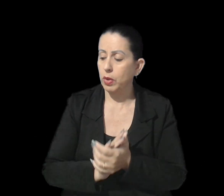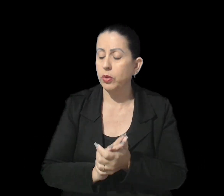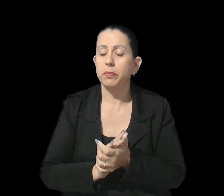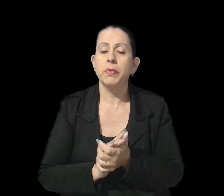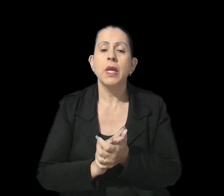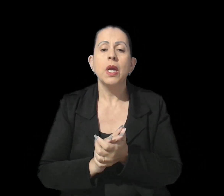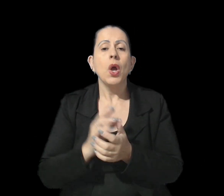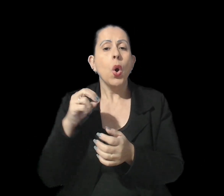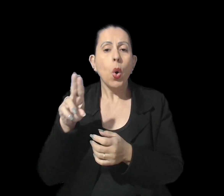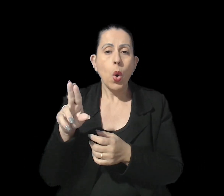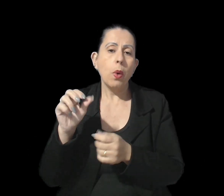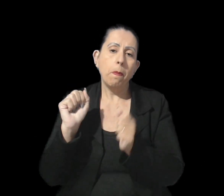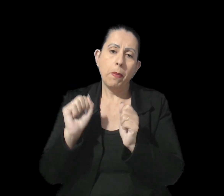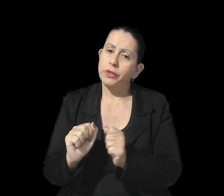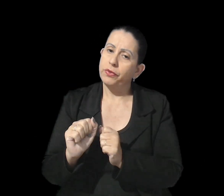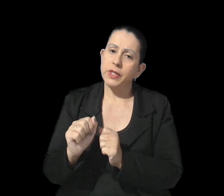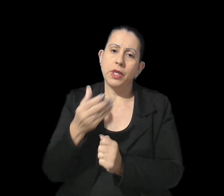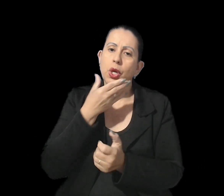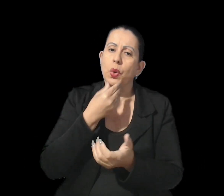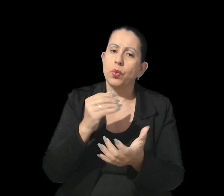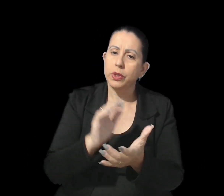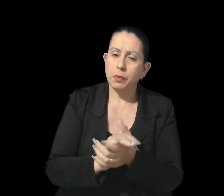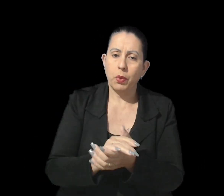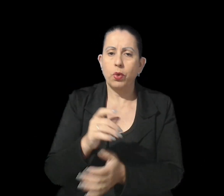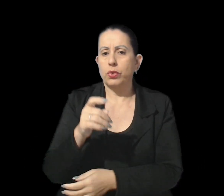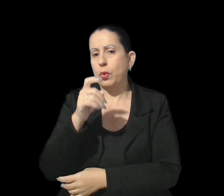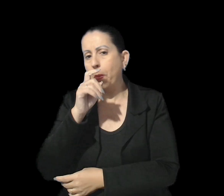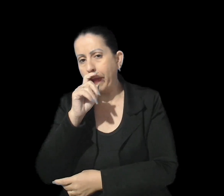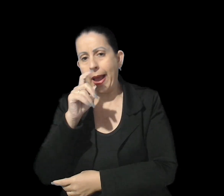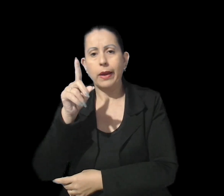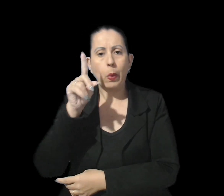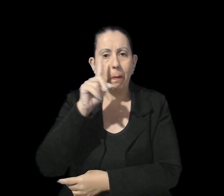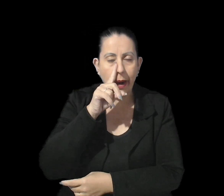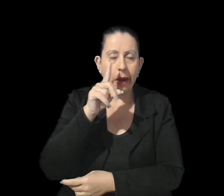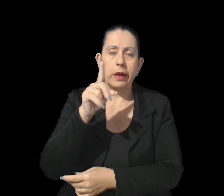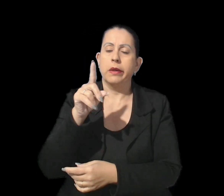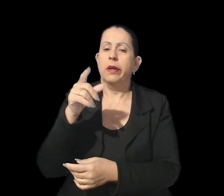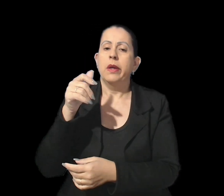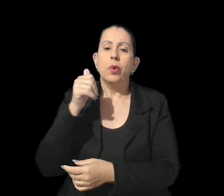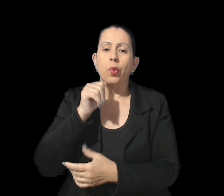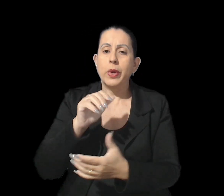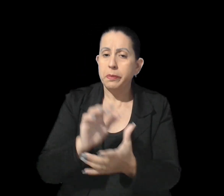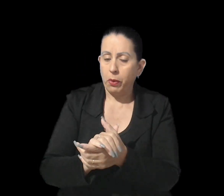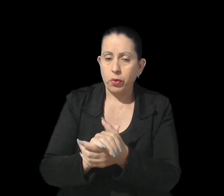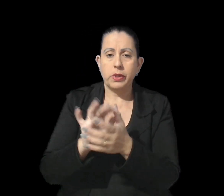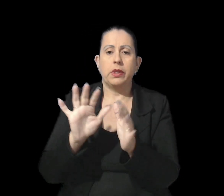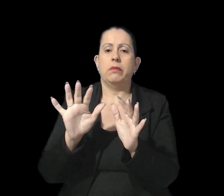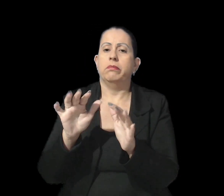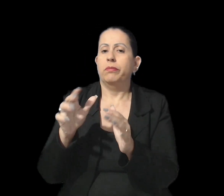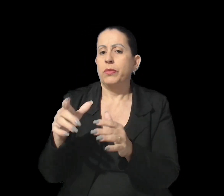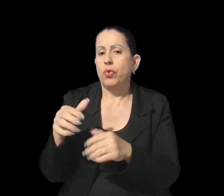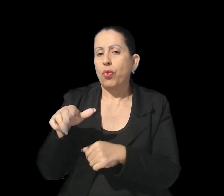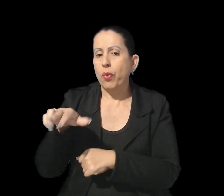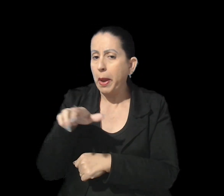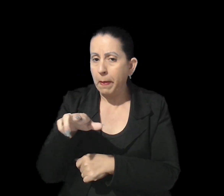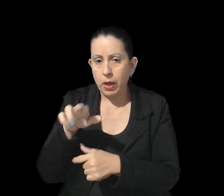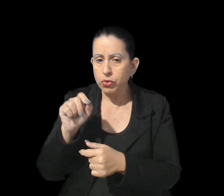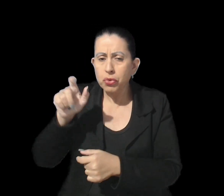tranquilo. Ou pode fazer com o esposo, com o pai, com mãe, com a esposa, com irmãos, com